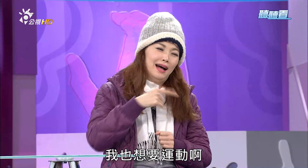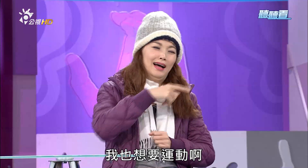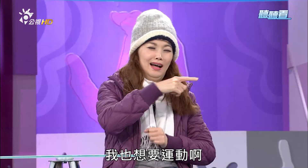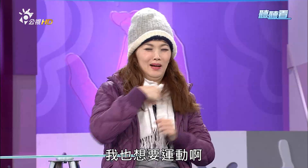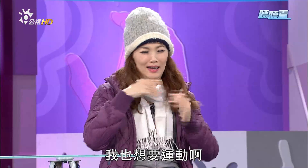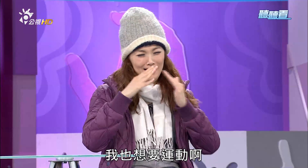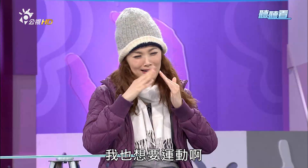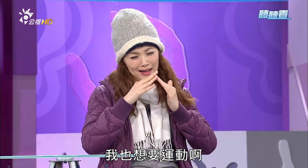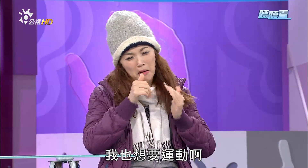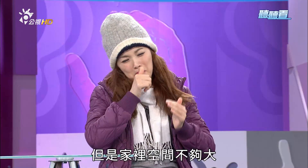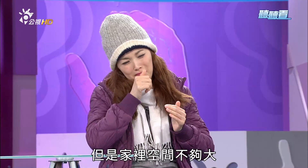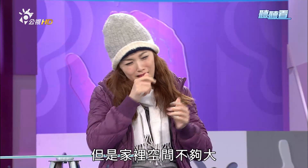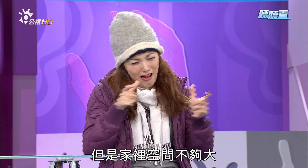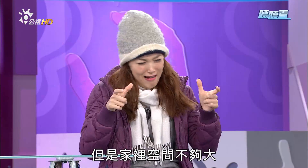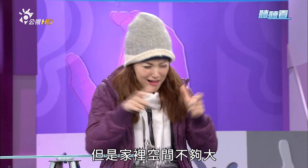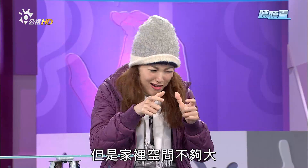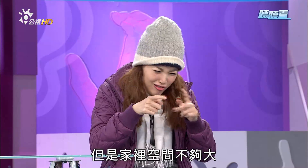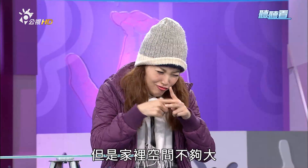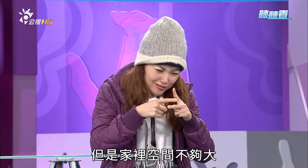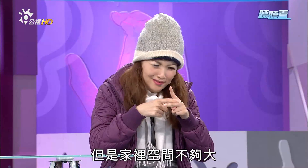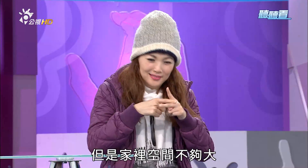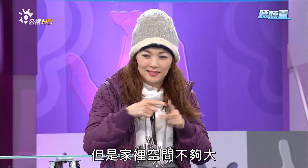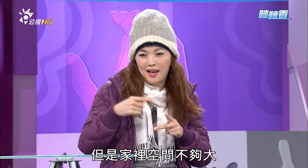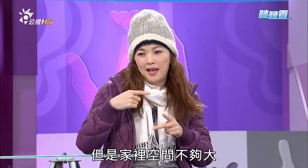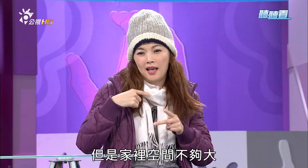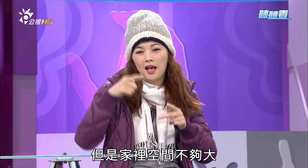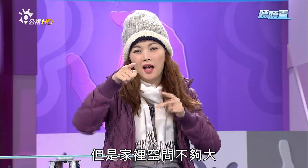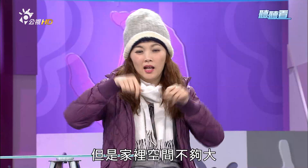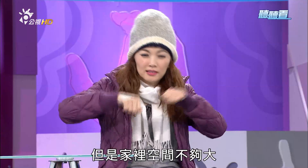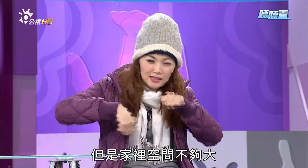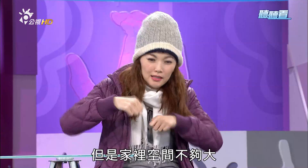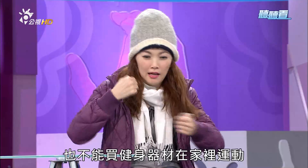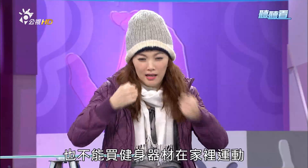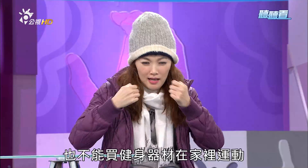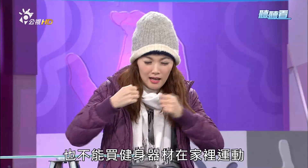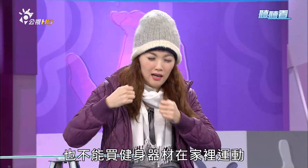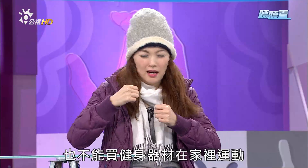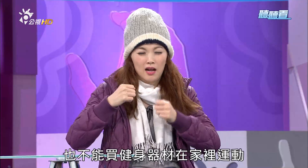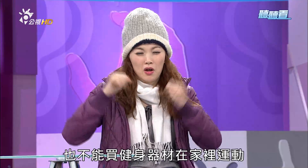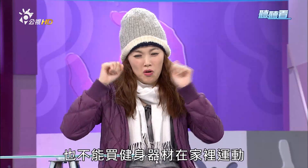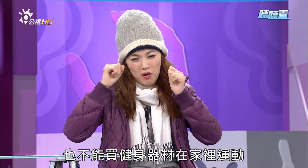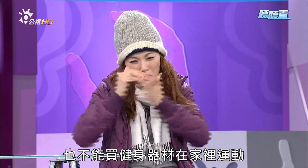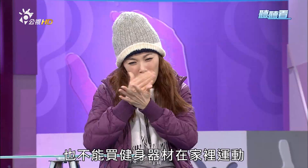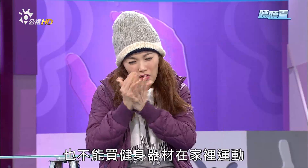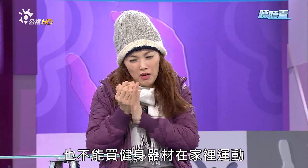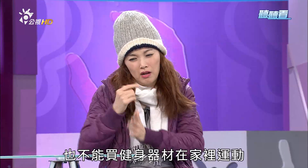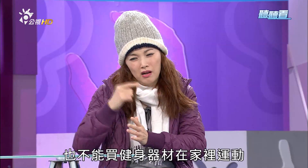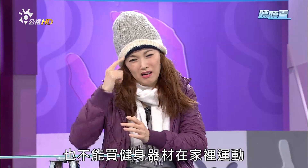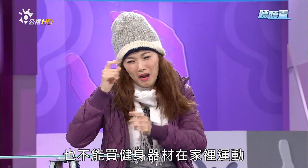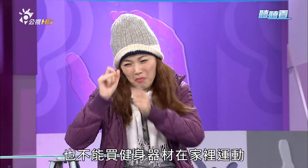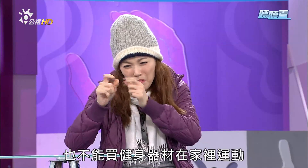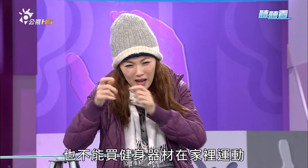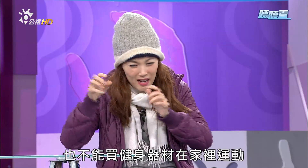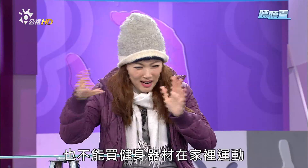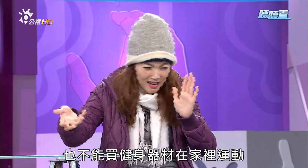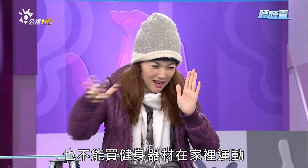动啊，但是家里空间不够大，也不能买健身器材在家里运